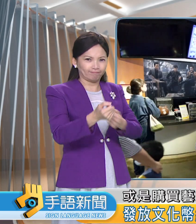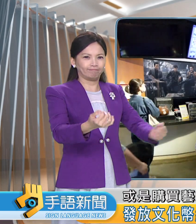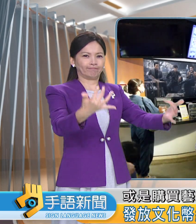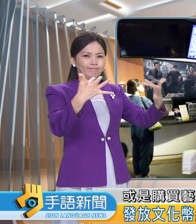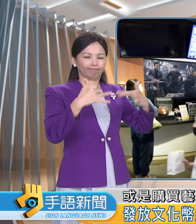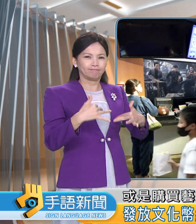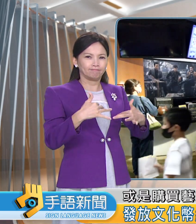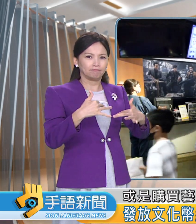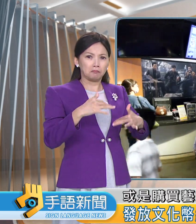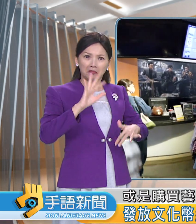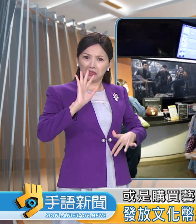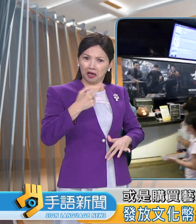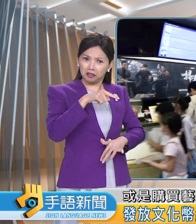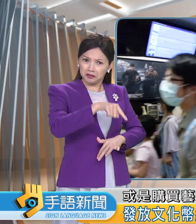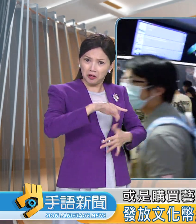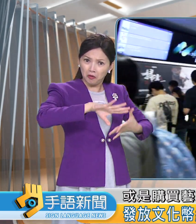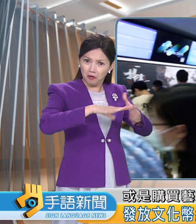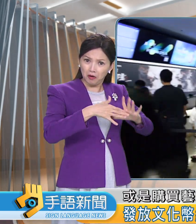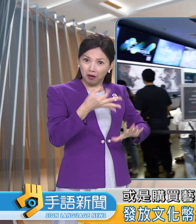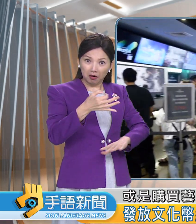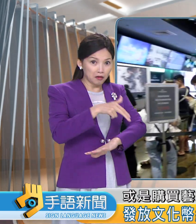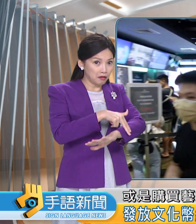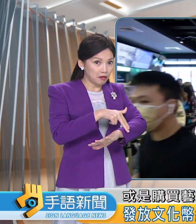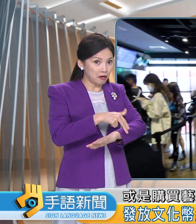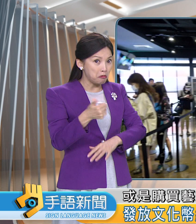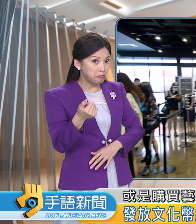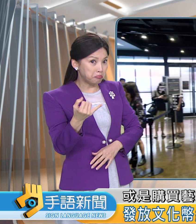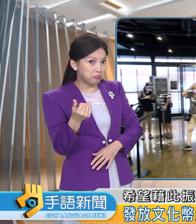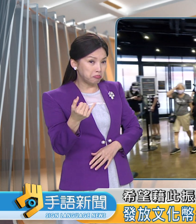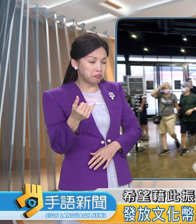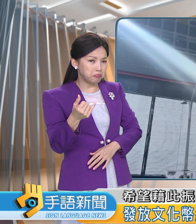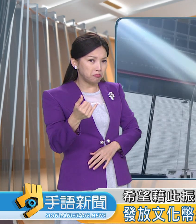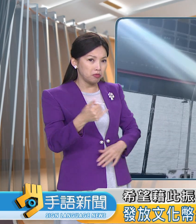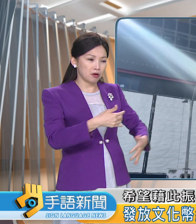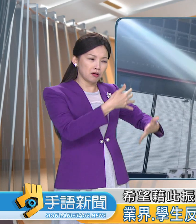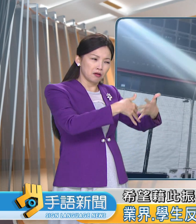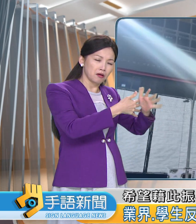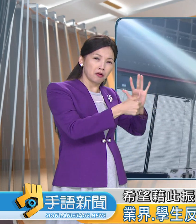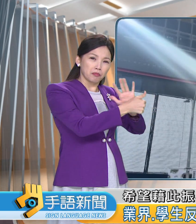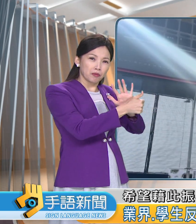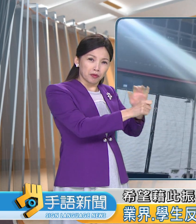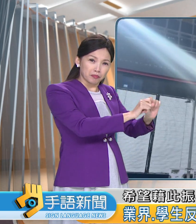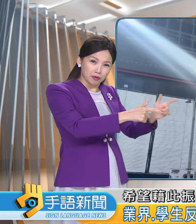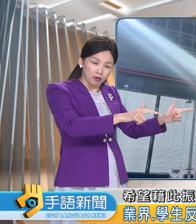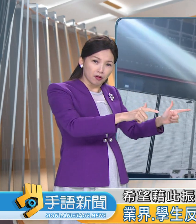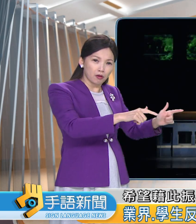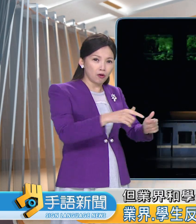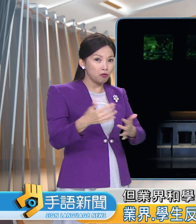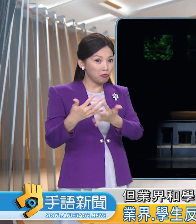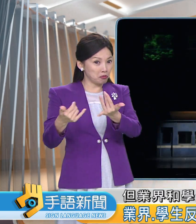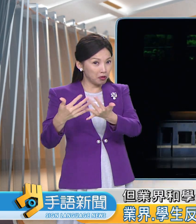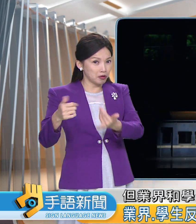青年席次，希望借此振兴产业。但是业界和学生反应不